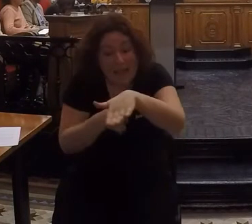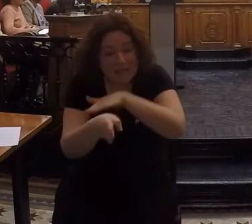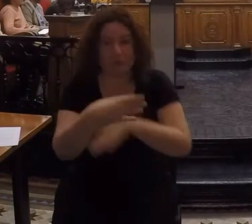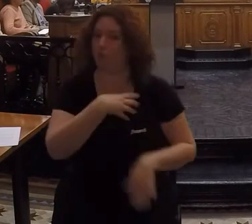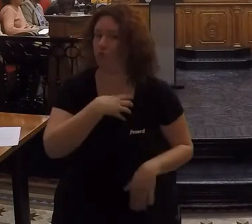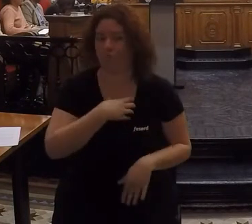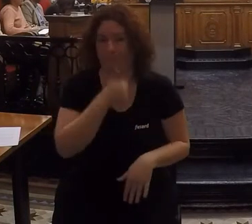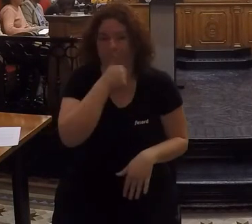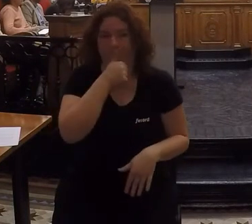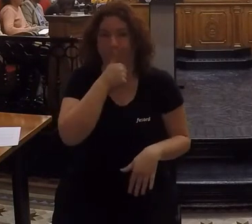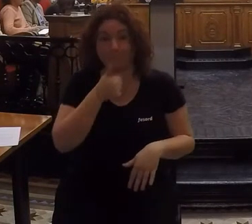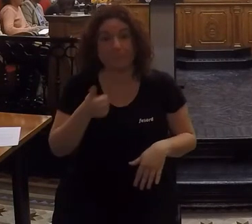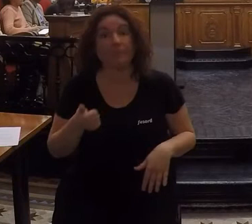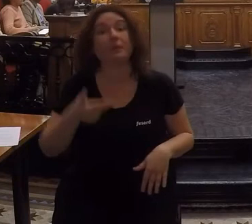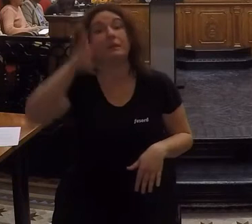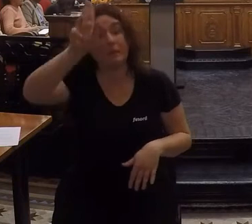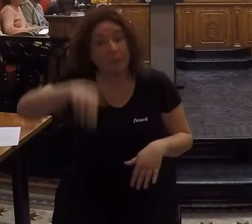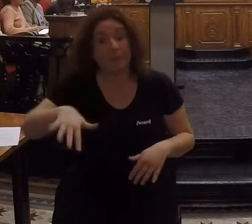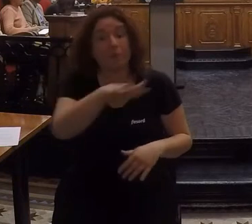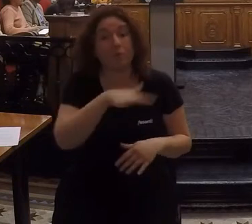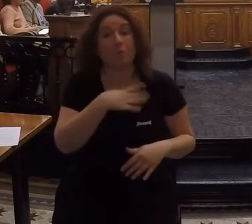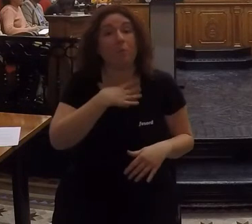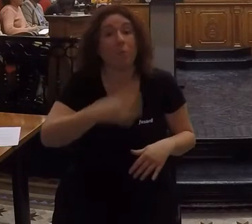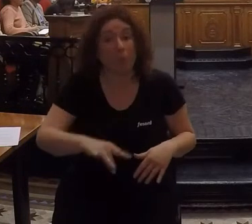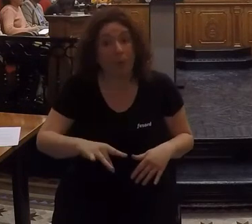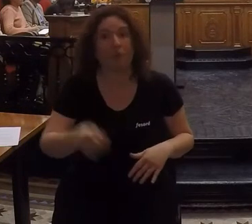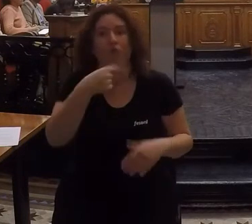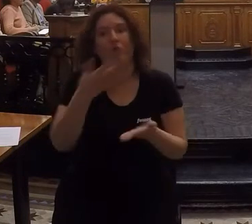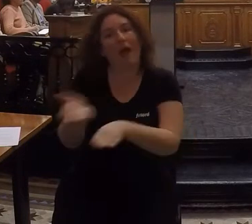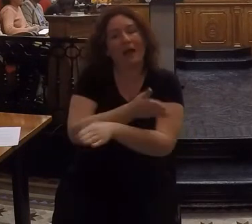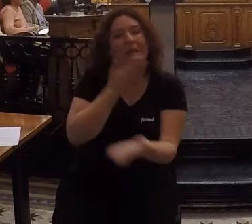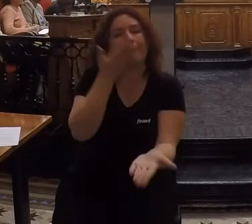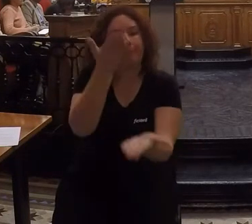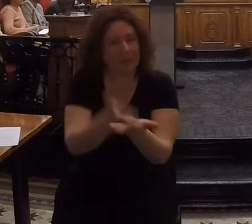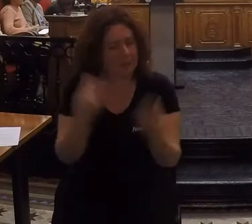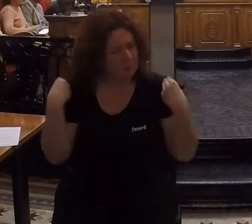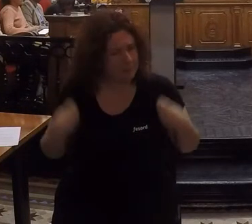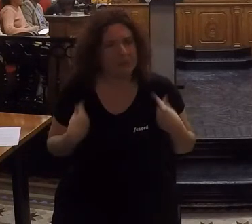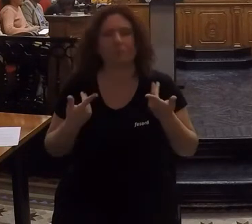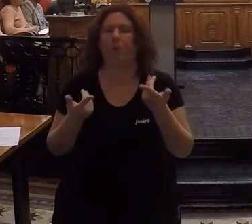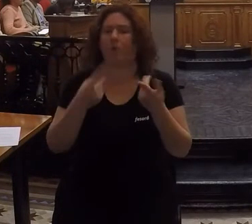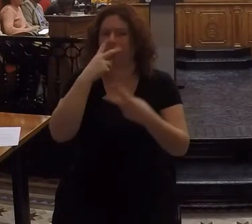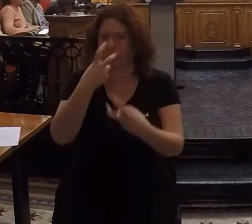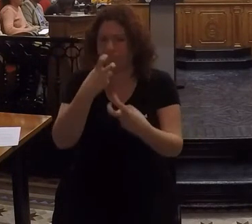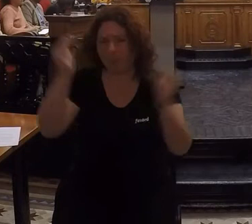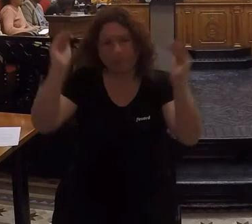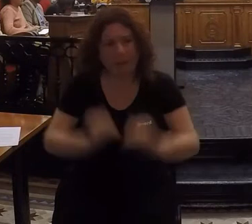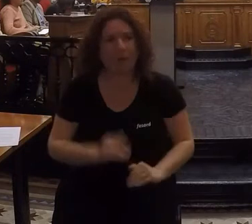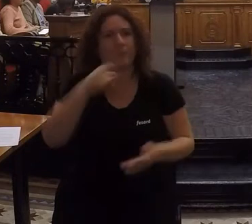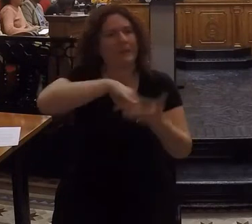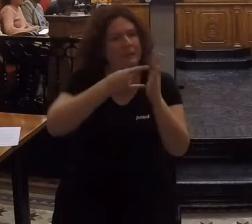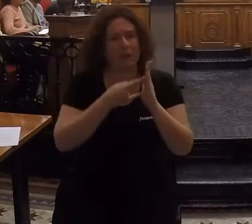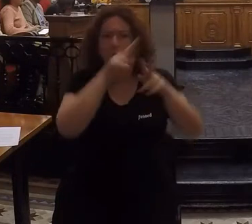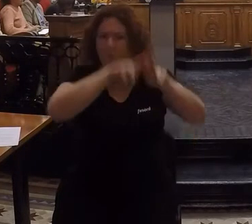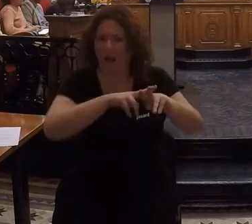La concesión de la reducción se prorrogará por trimestres, requerirá la previa solicitud del interesado y el informe de los técnicos municipales. Oiga, sí está